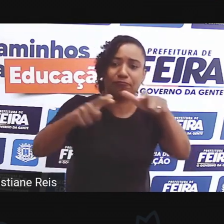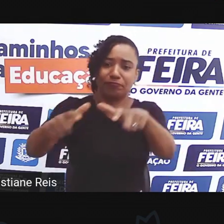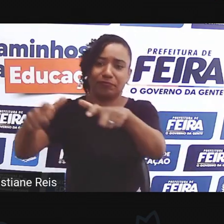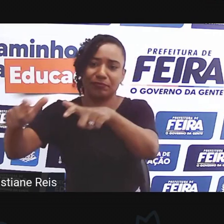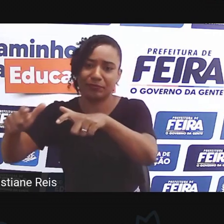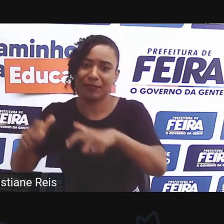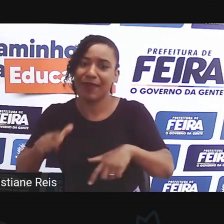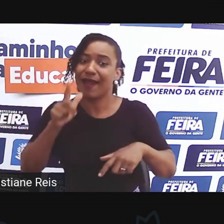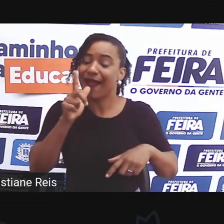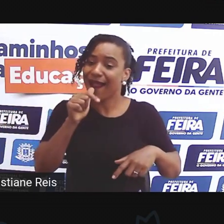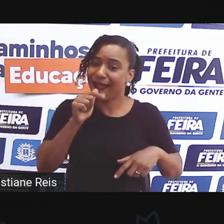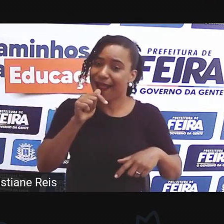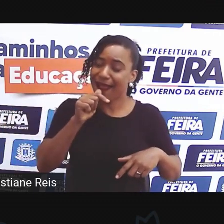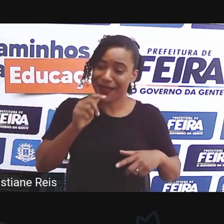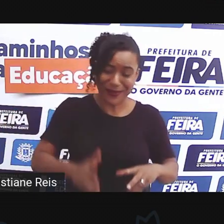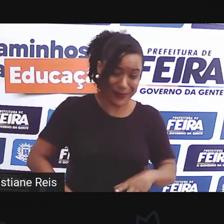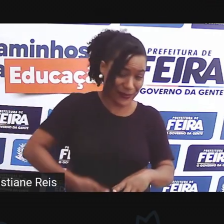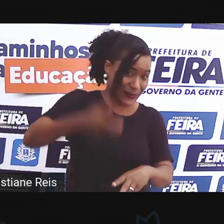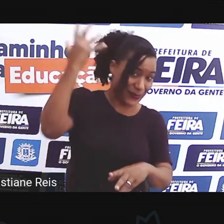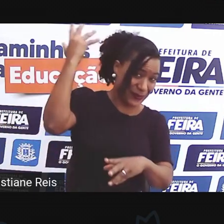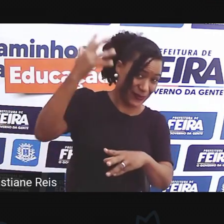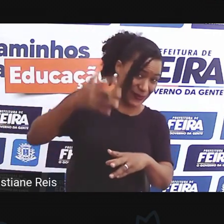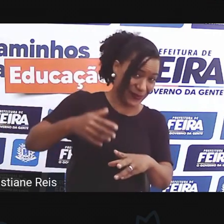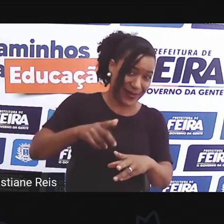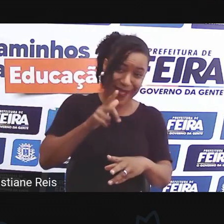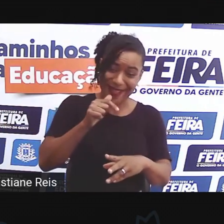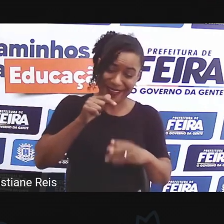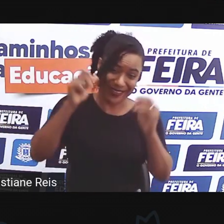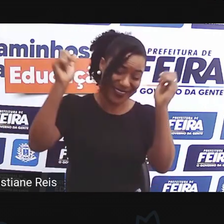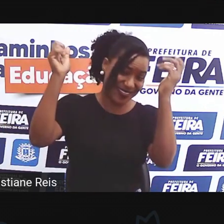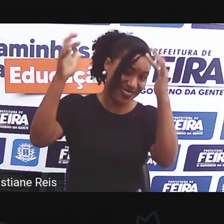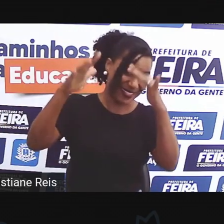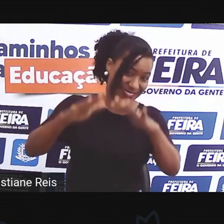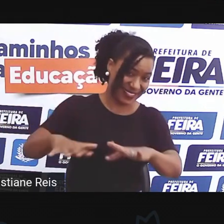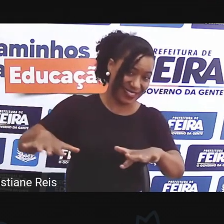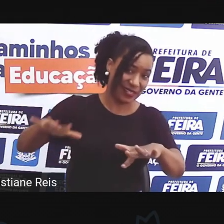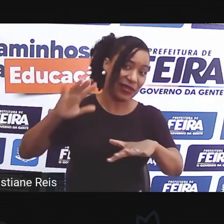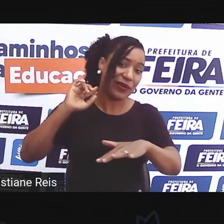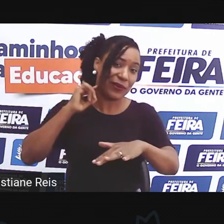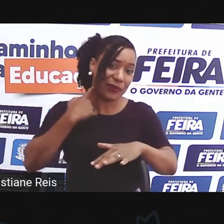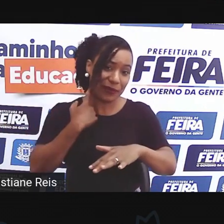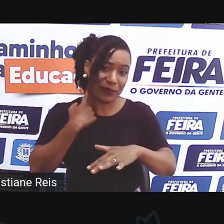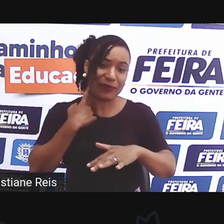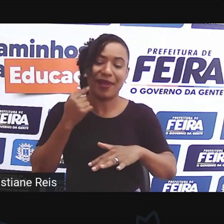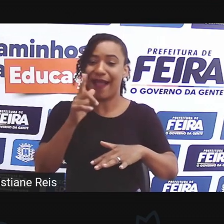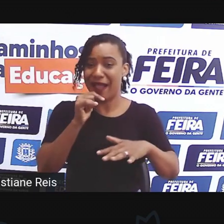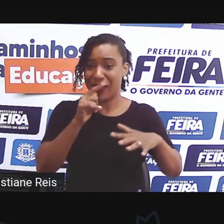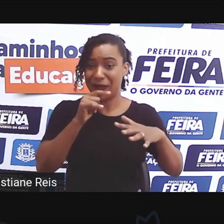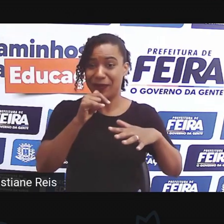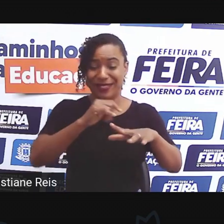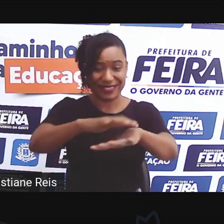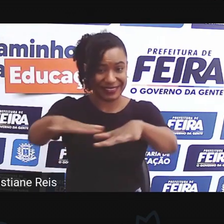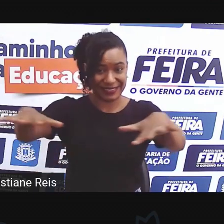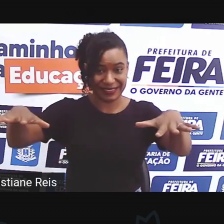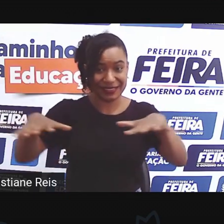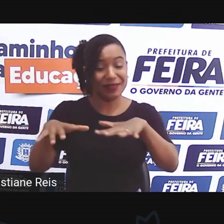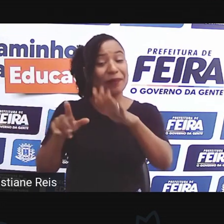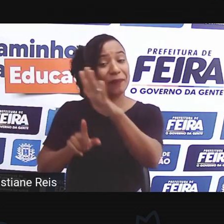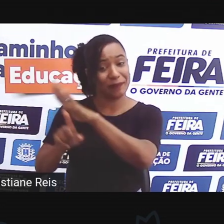molhar. Porque essa brincadeira é uma brincadeira muito molhada, isso mesmo. Pode molhar bastante o lugar em que você vai